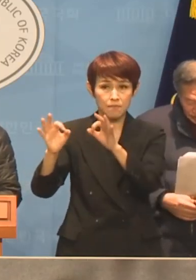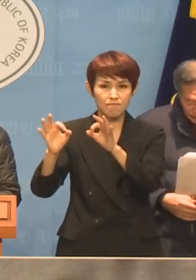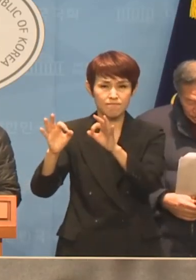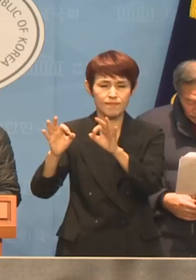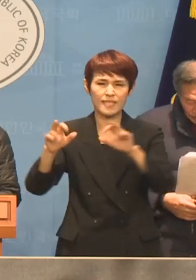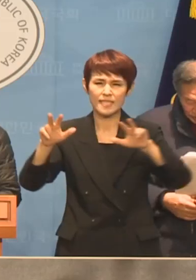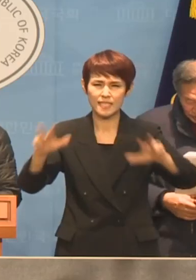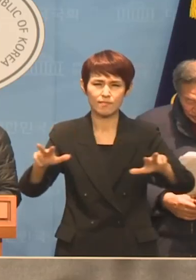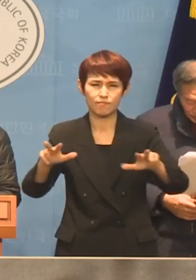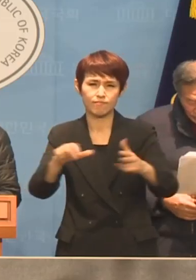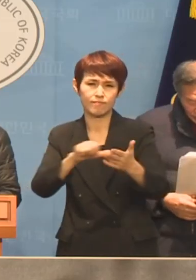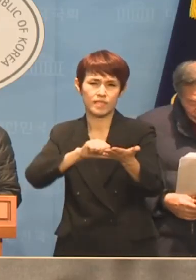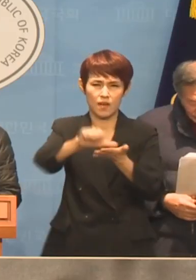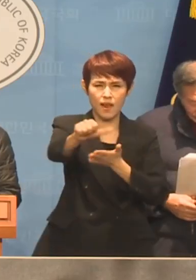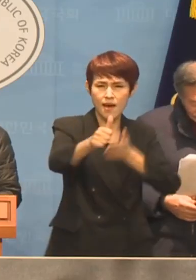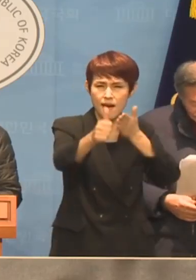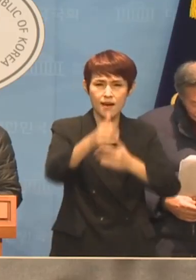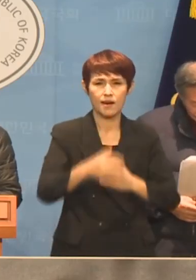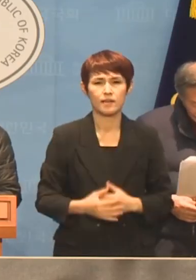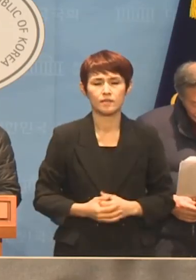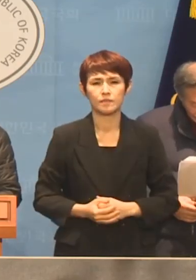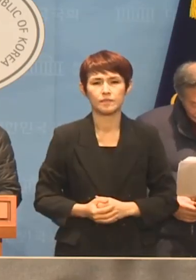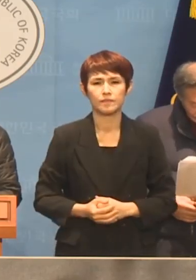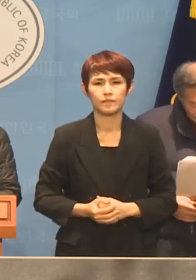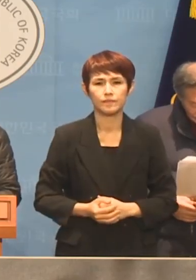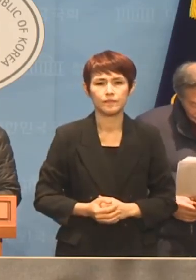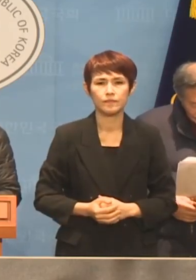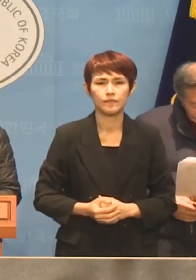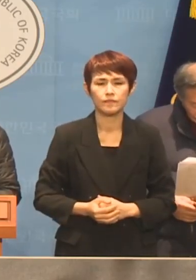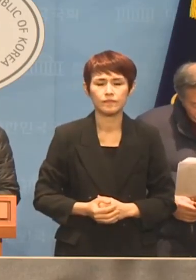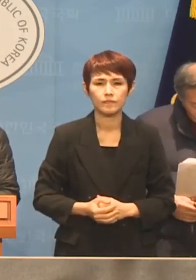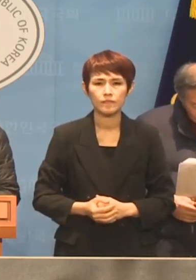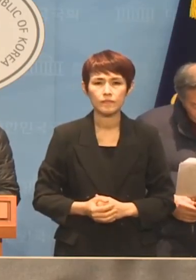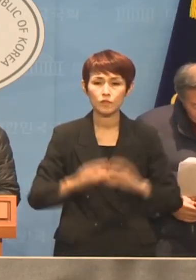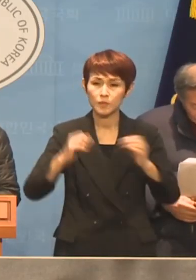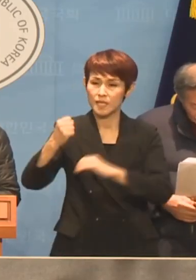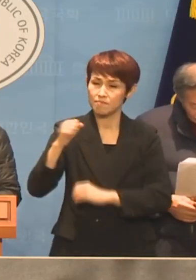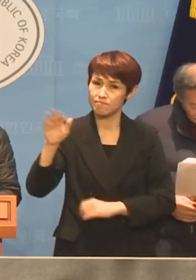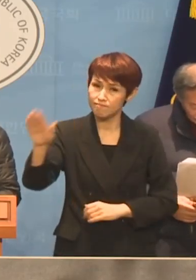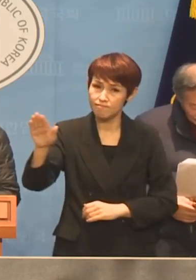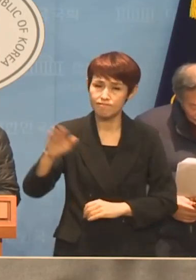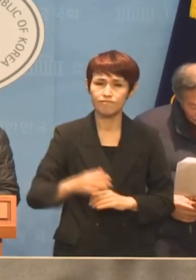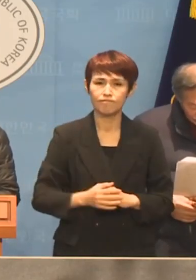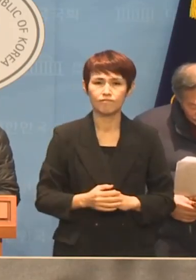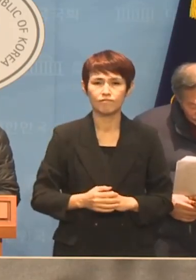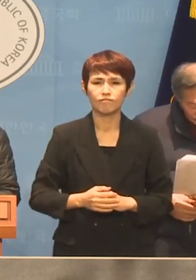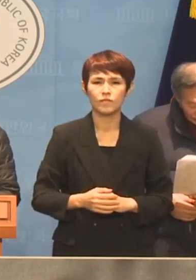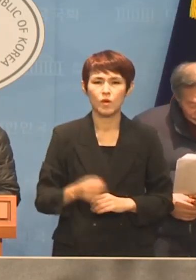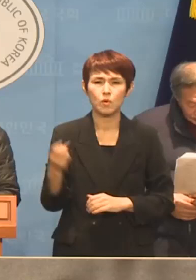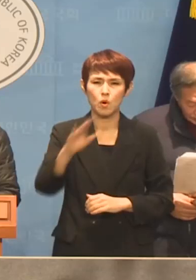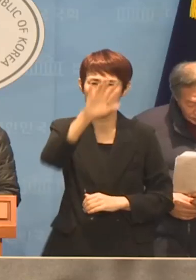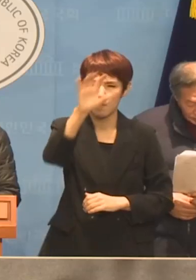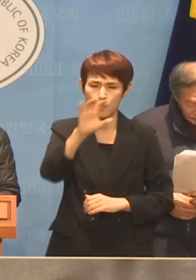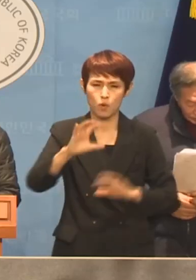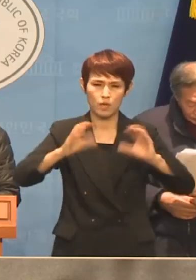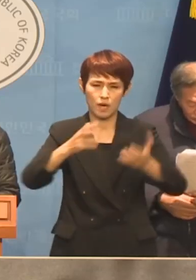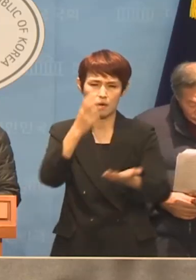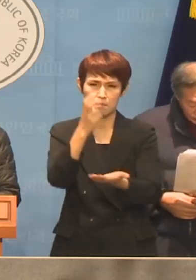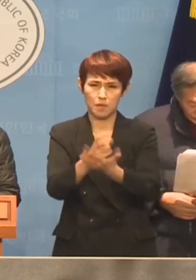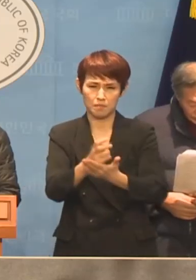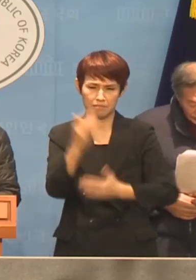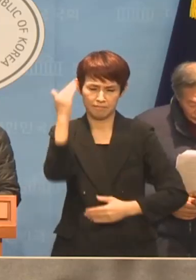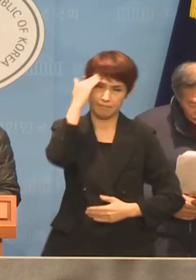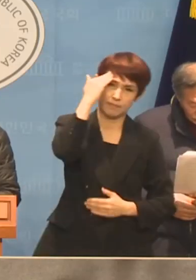김민전을 즉각 제명하라. 하나, 국민의힘은 반복적인 헌정질서